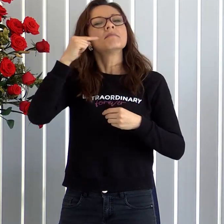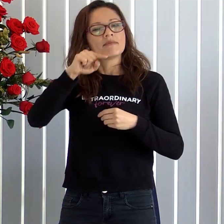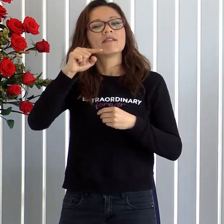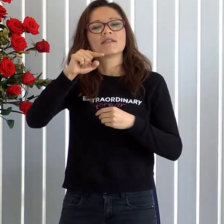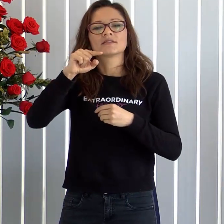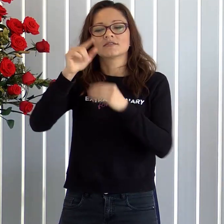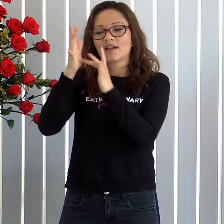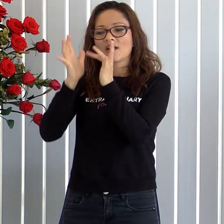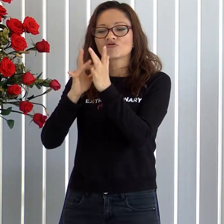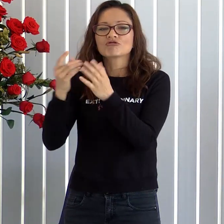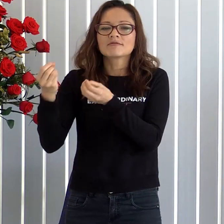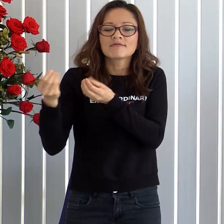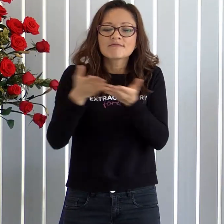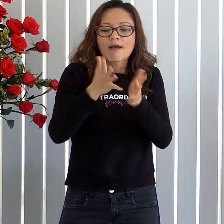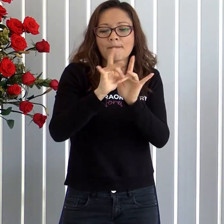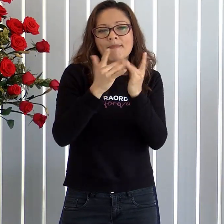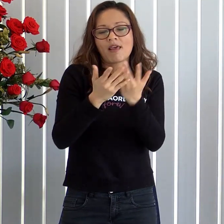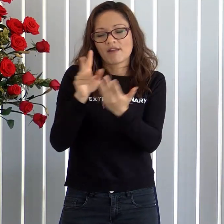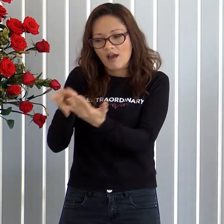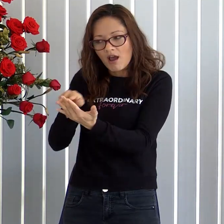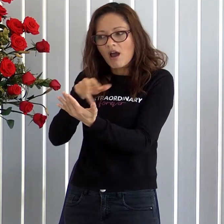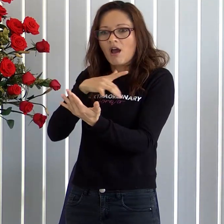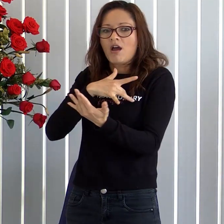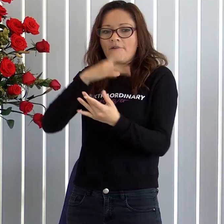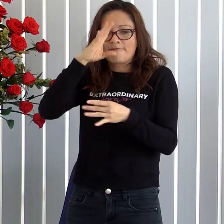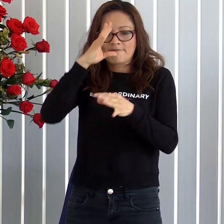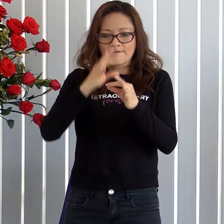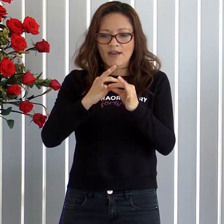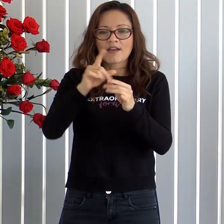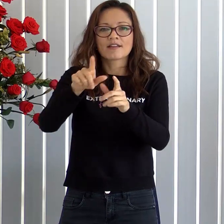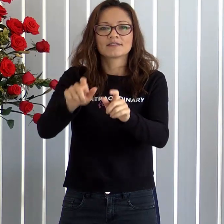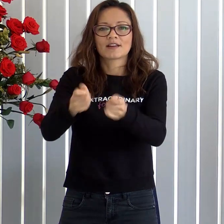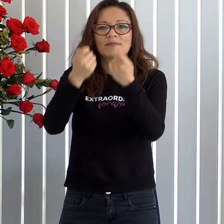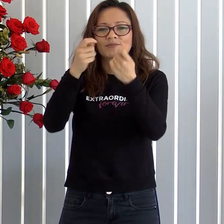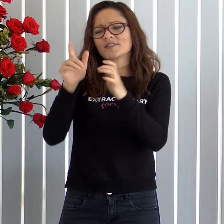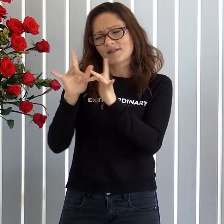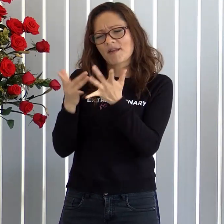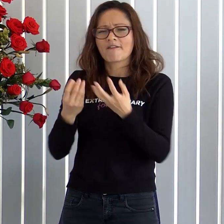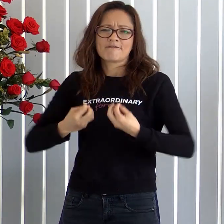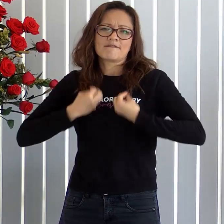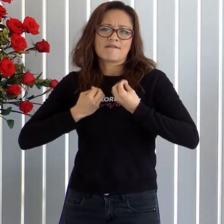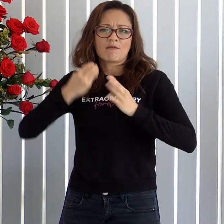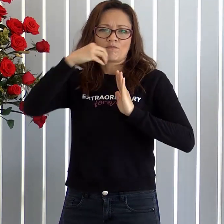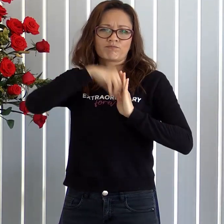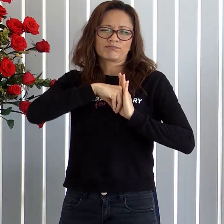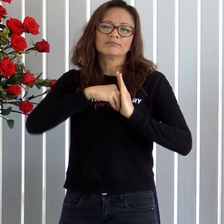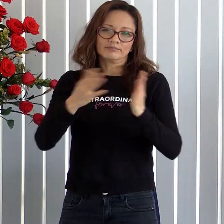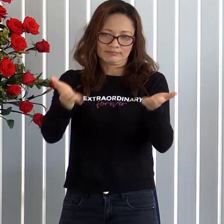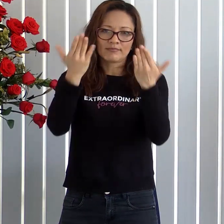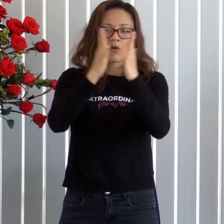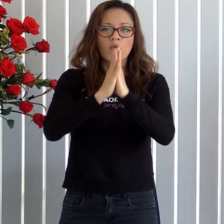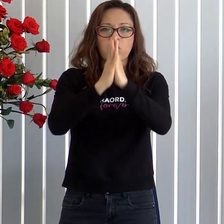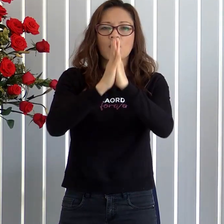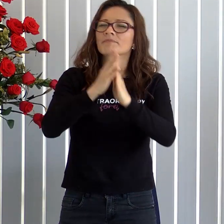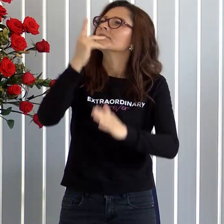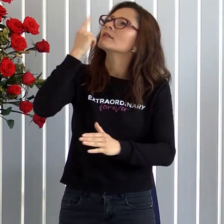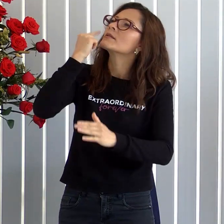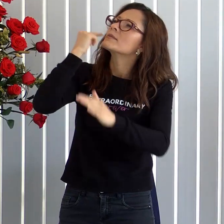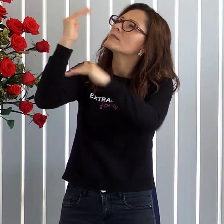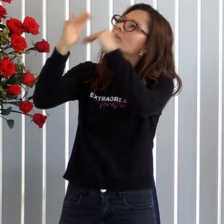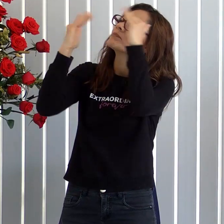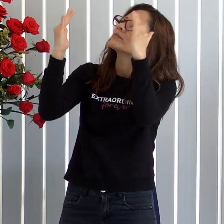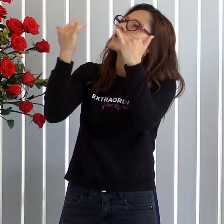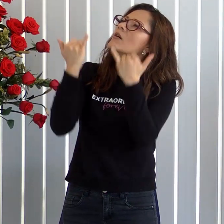Señor nos dejó la palabra. Entonces clamemos para que esa palabra sea viva en nosotros. Palabras, Padre Celestial, nosotros estamos